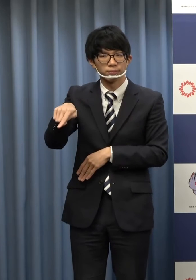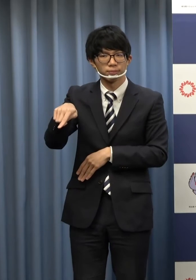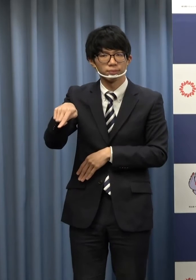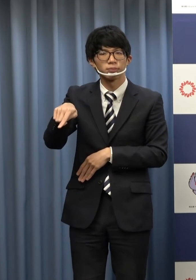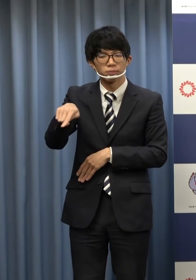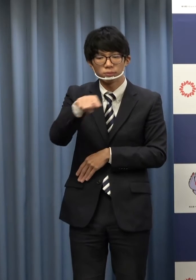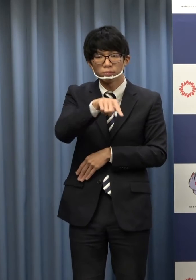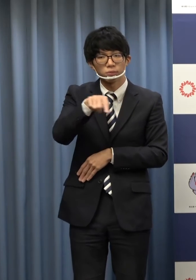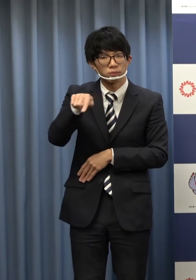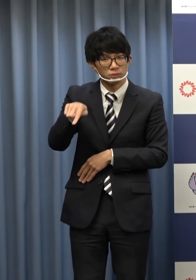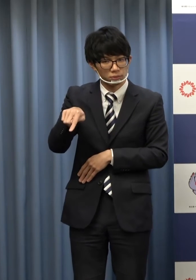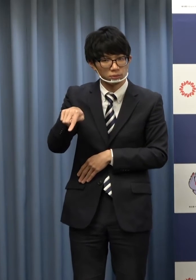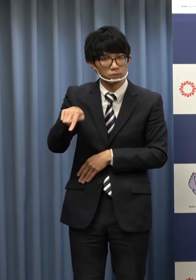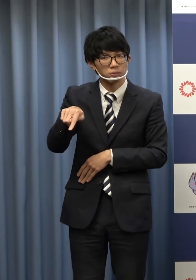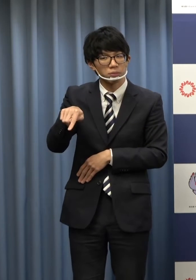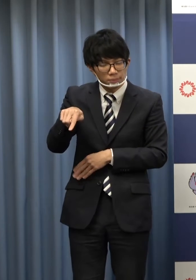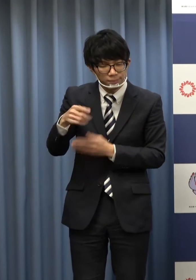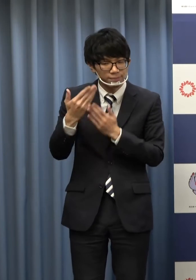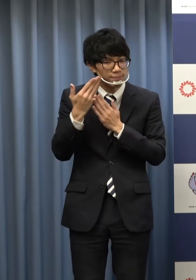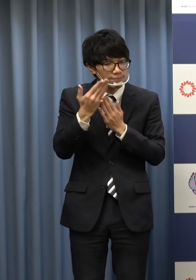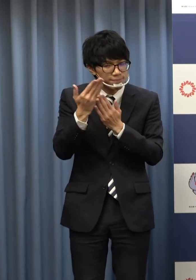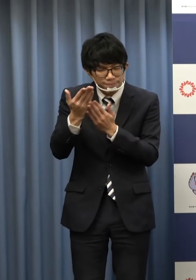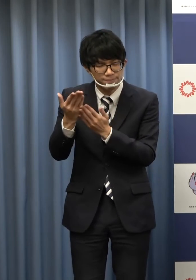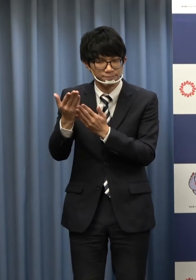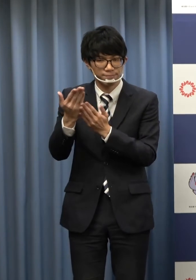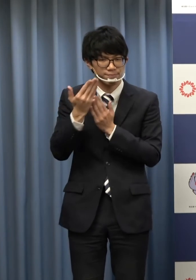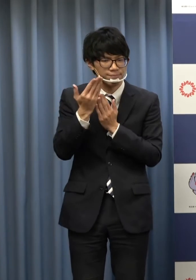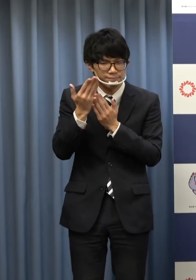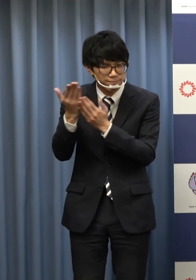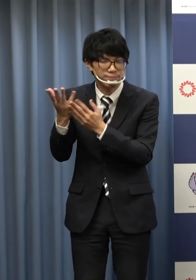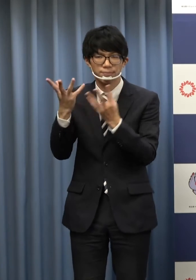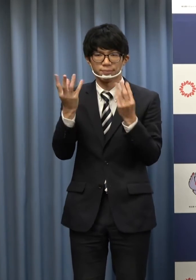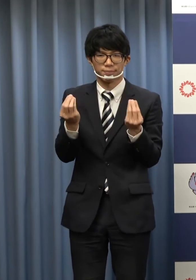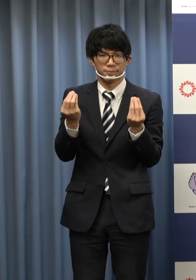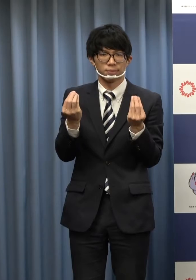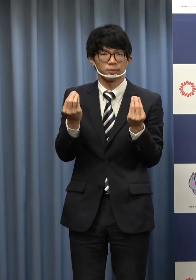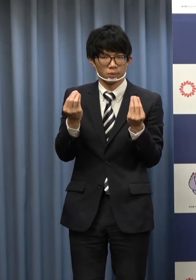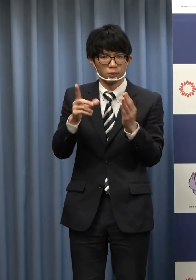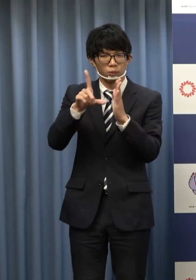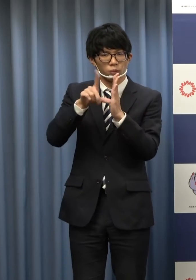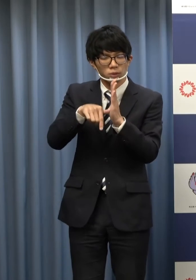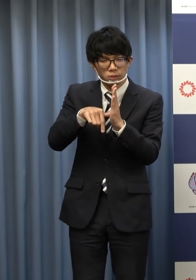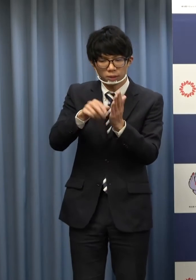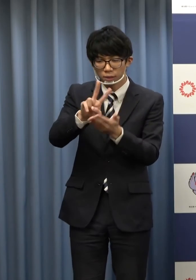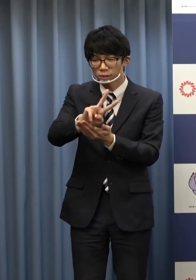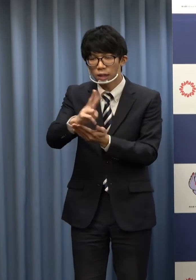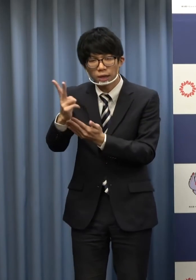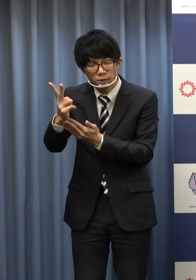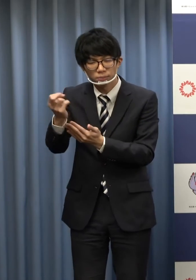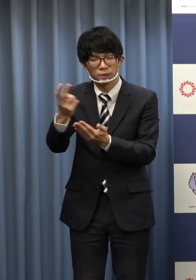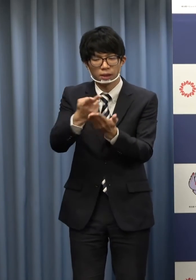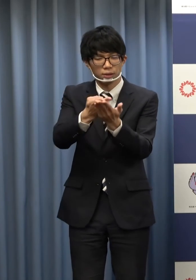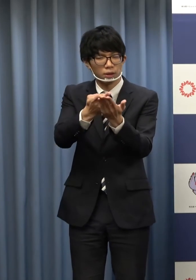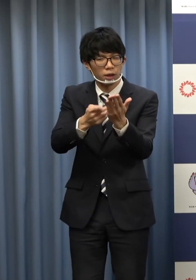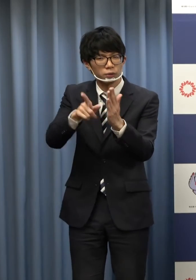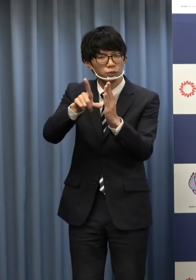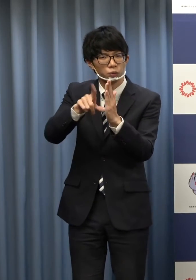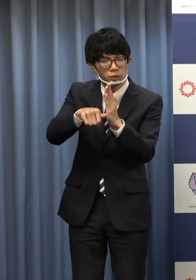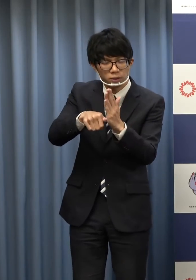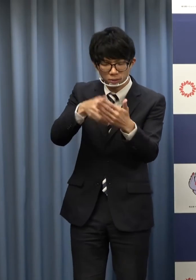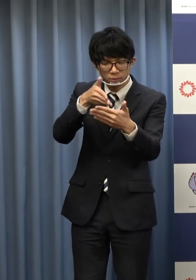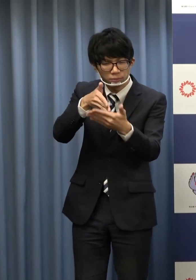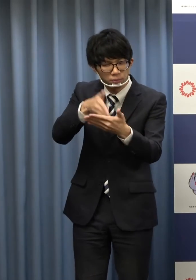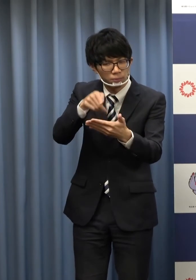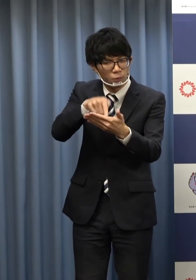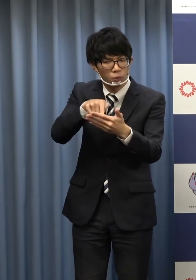それぞれの病院に聞き取りを行わさせていただいて、何がそれを妨げているのかといったことについてお